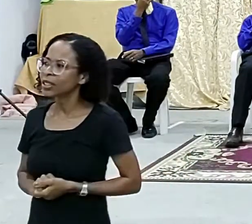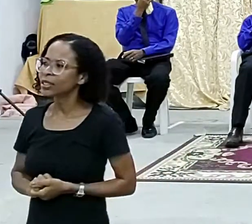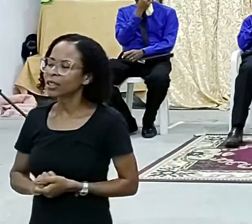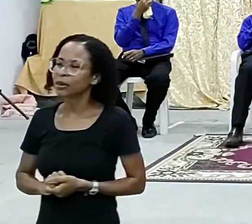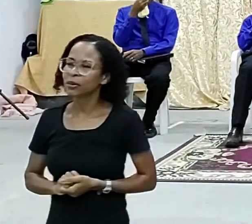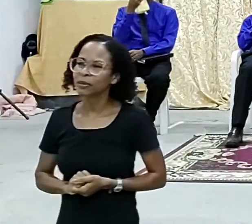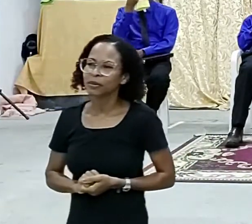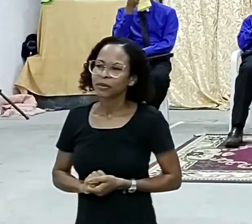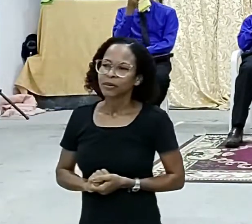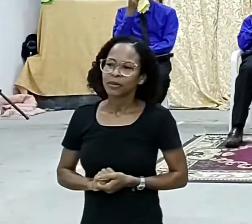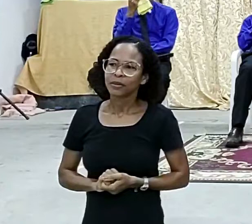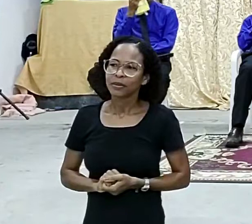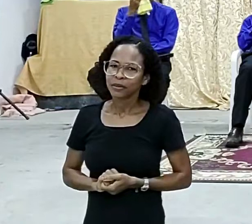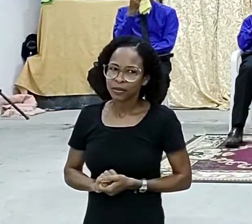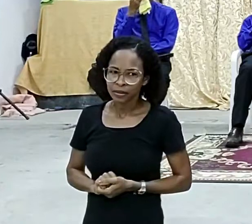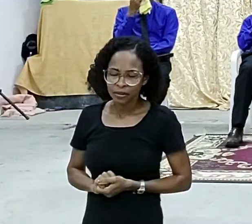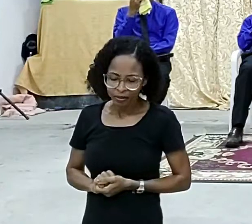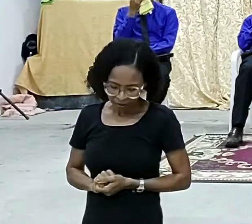e amados,